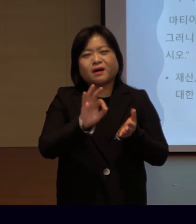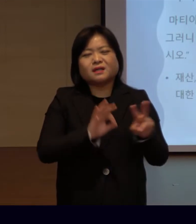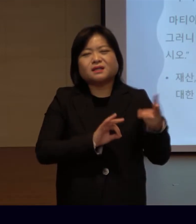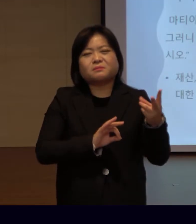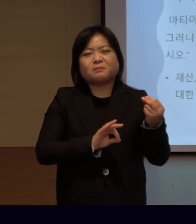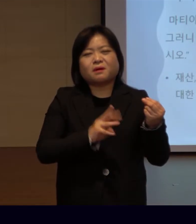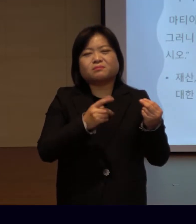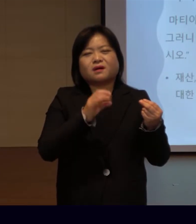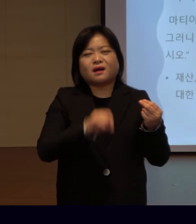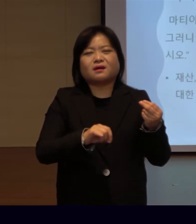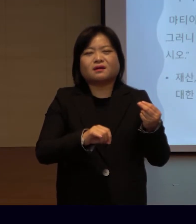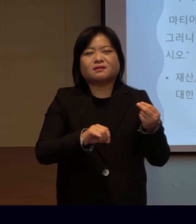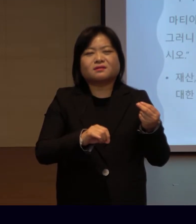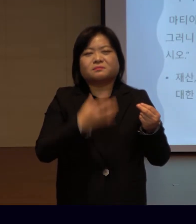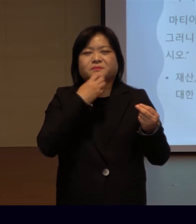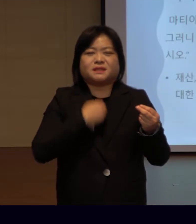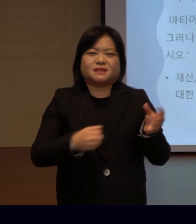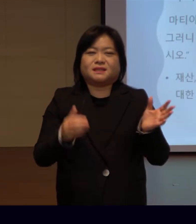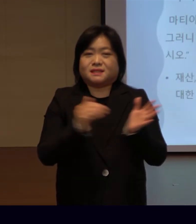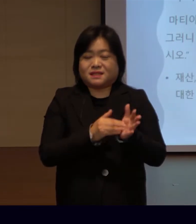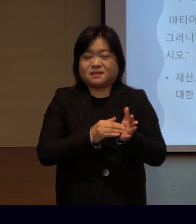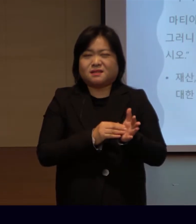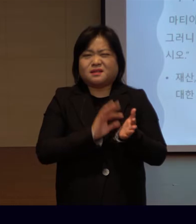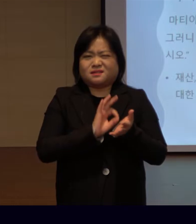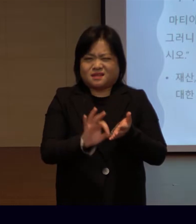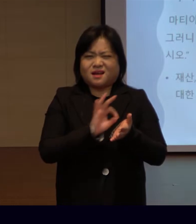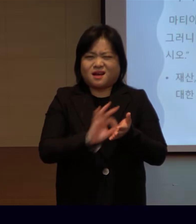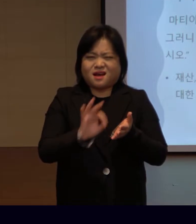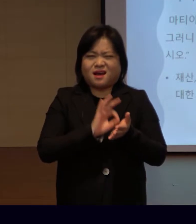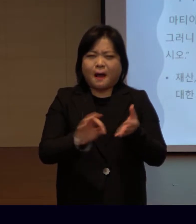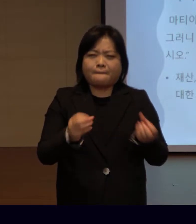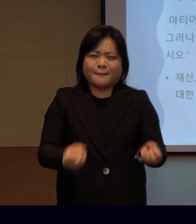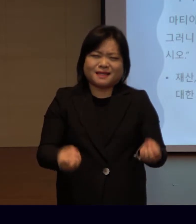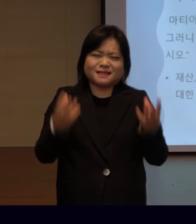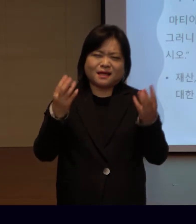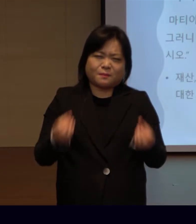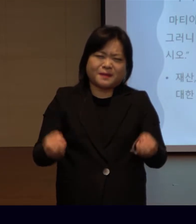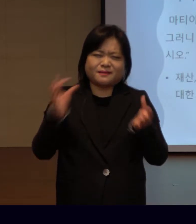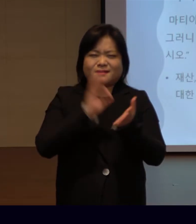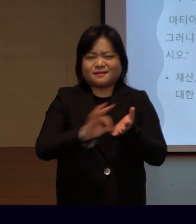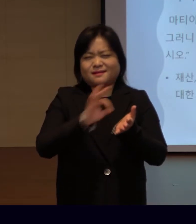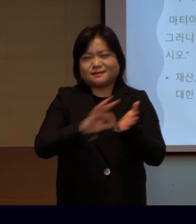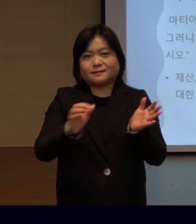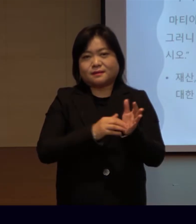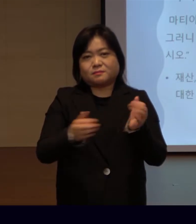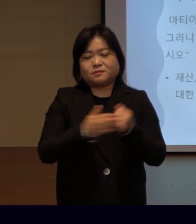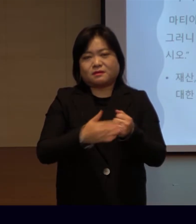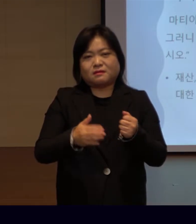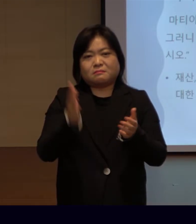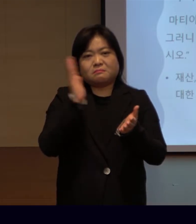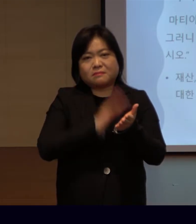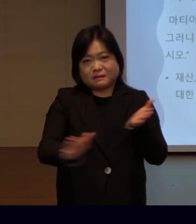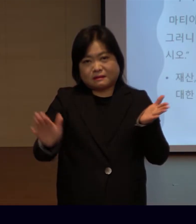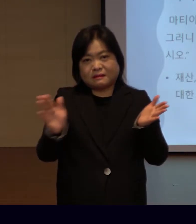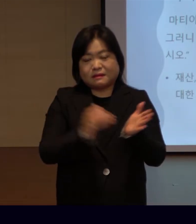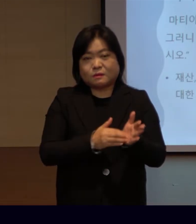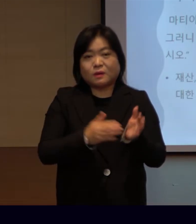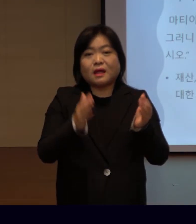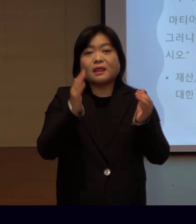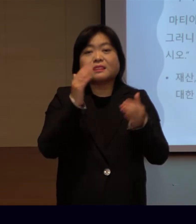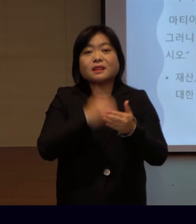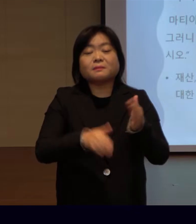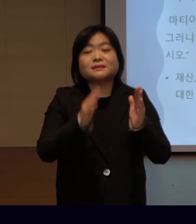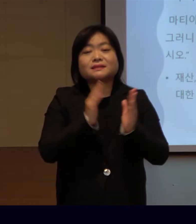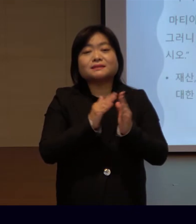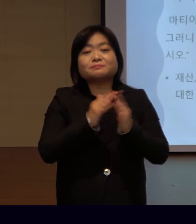200만 프랑을 꿀떡 잡수신 거예요. 호화스럽게 맨날 파티하고 사치하고 하느라고. 그리고 남은 거라고는 집 한 20만